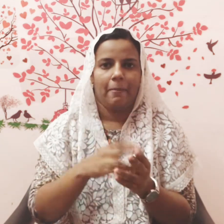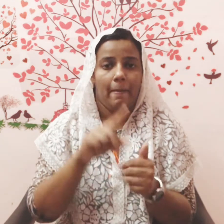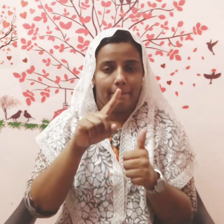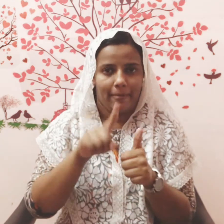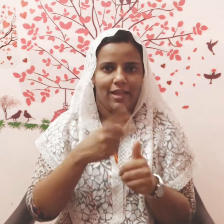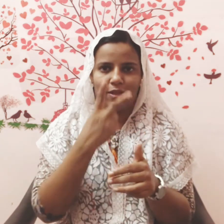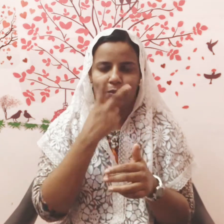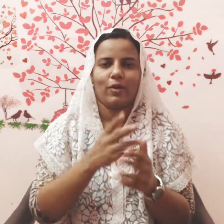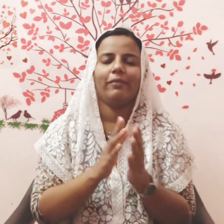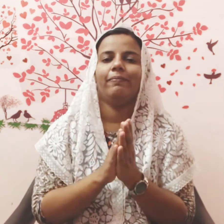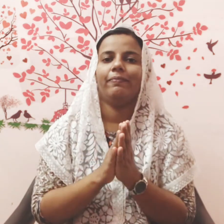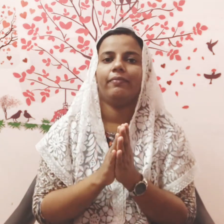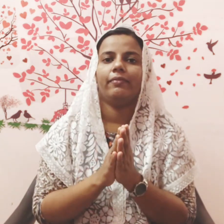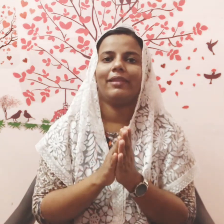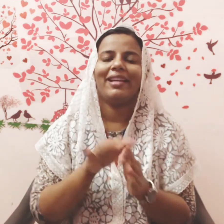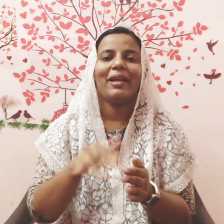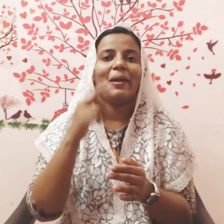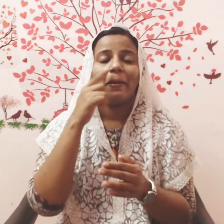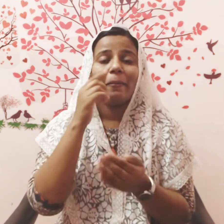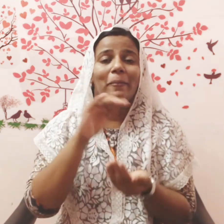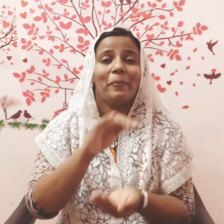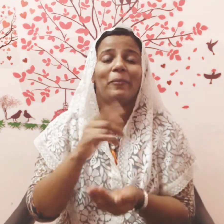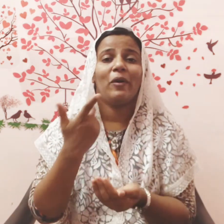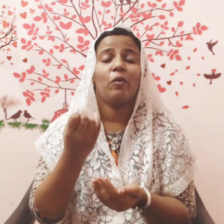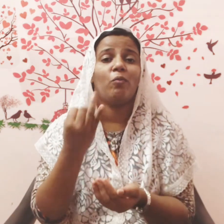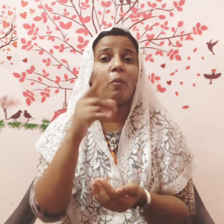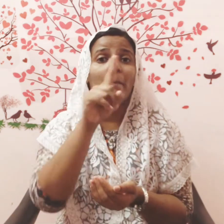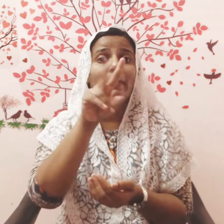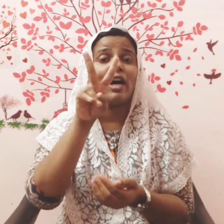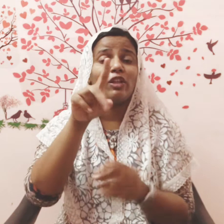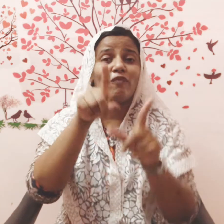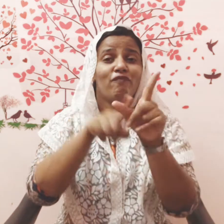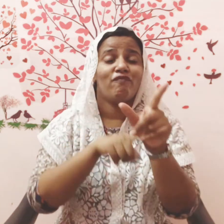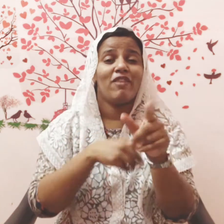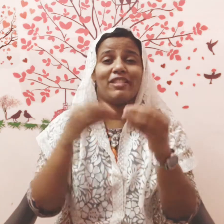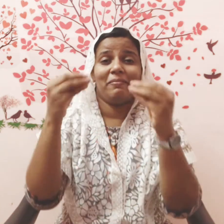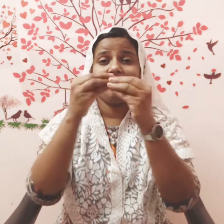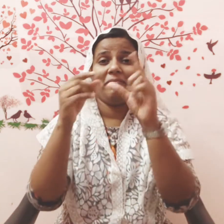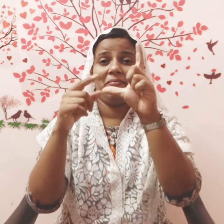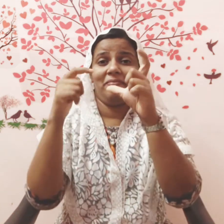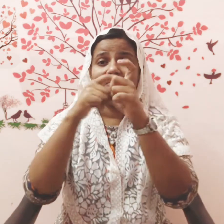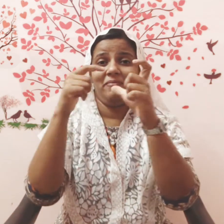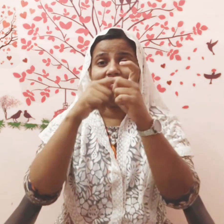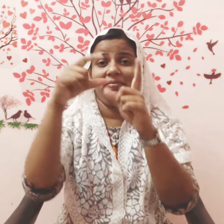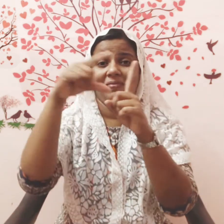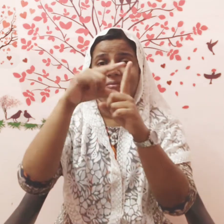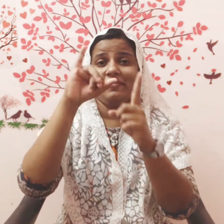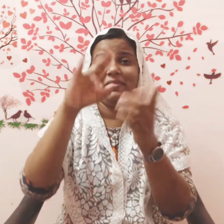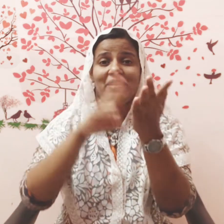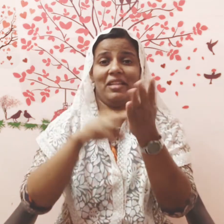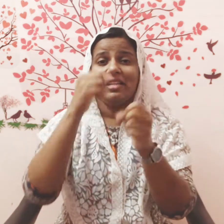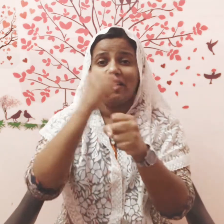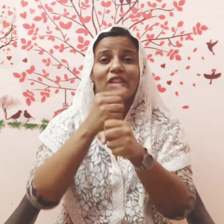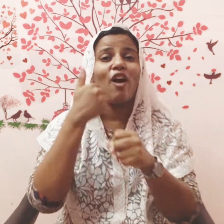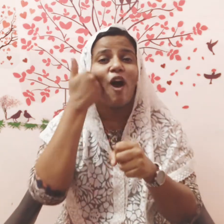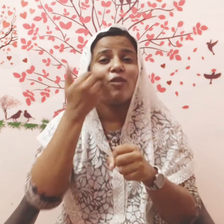ആ മെയിൻ ടോപ്പിക്കിലേക്ക് വരാം. ഈ സഹോദരി 12 രക്തസ്രാവത്താൽ ഭാരപ്പെടുകയാണ്. അന്നത്തെ കാലത്ത് രക്തസ്രാവം എന്ന്